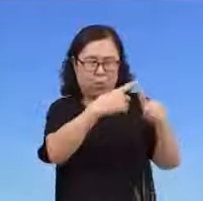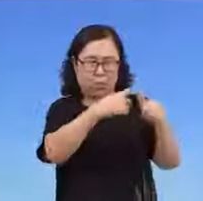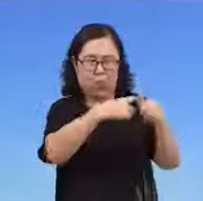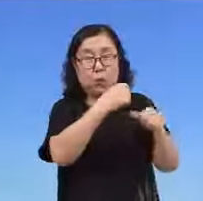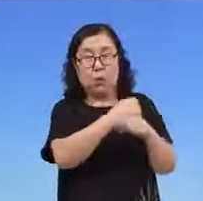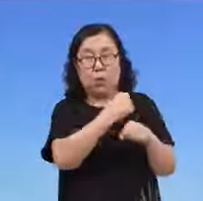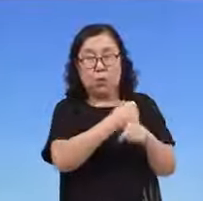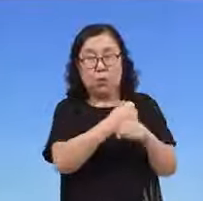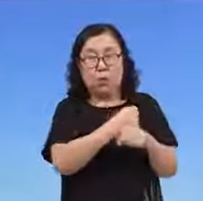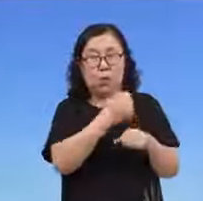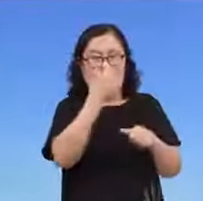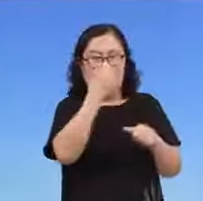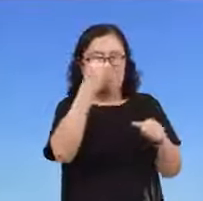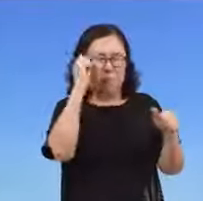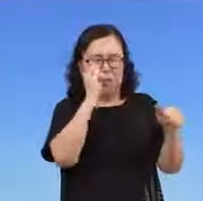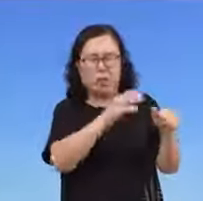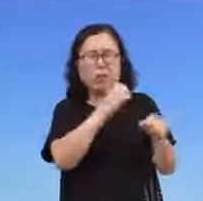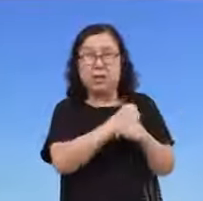있냐고 욕이나 하고,